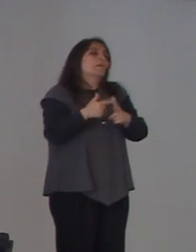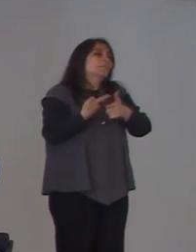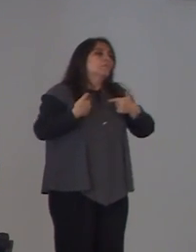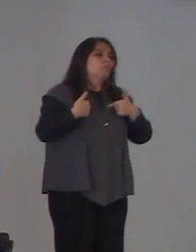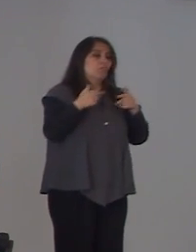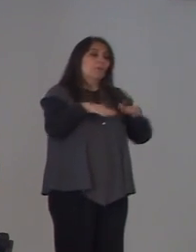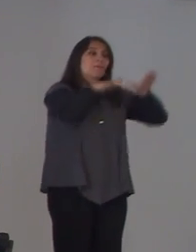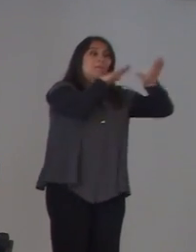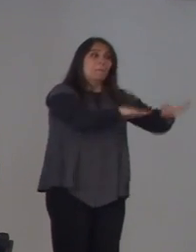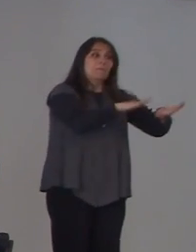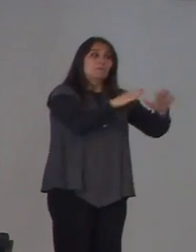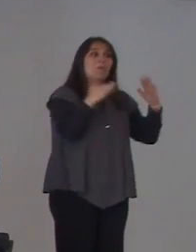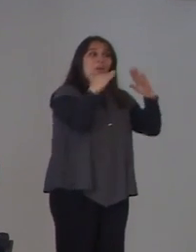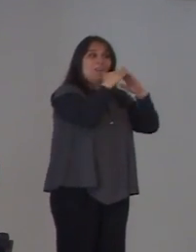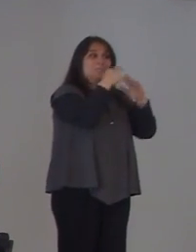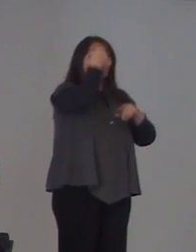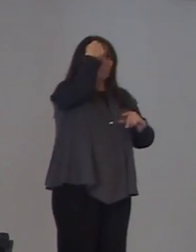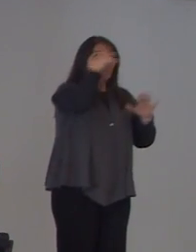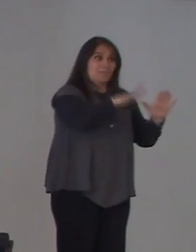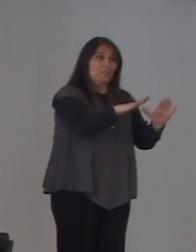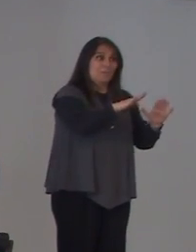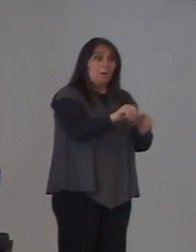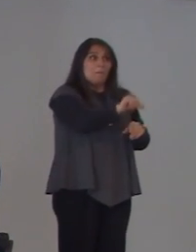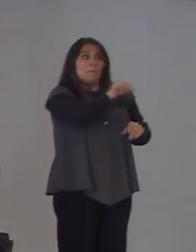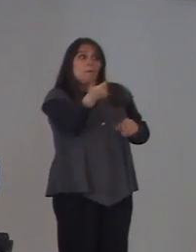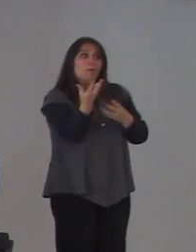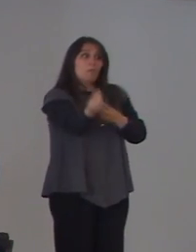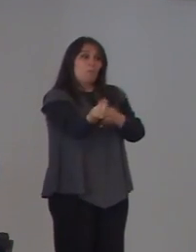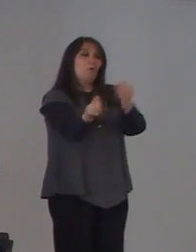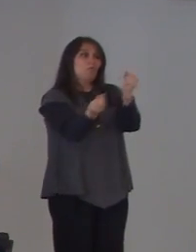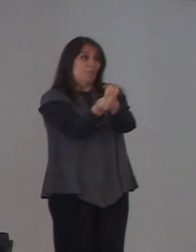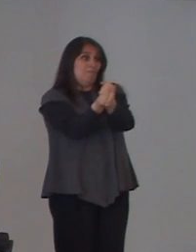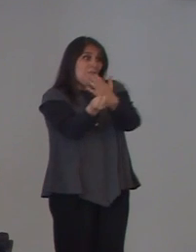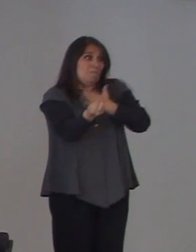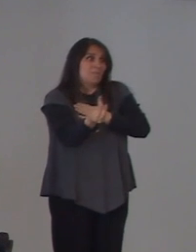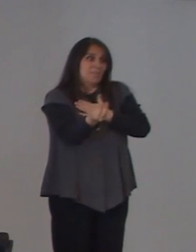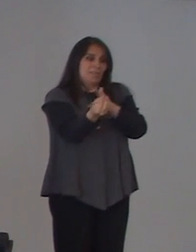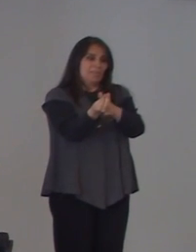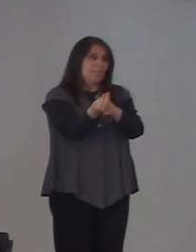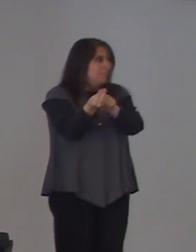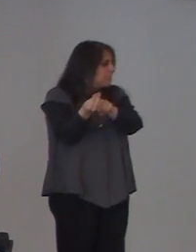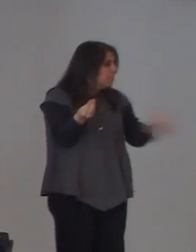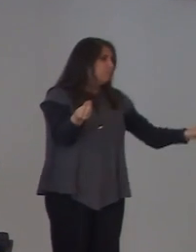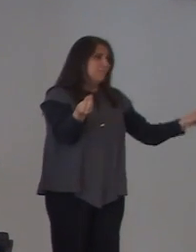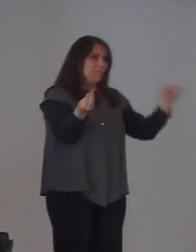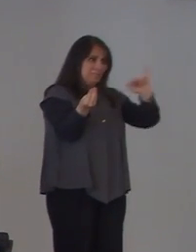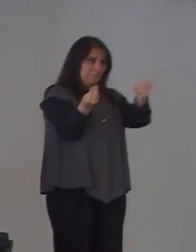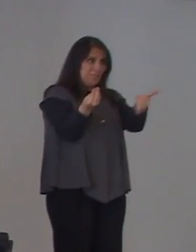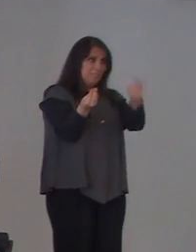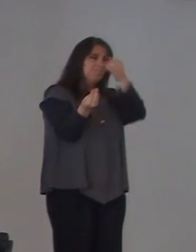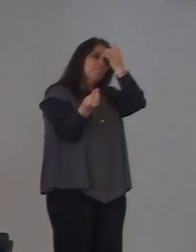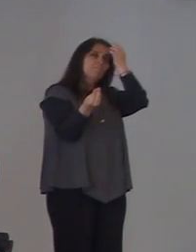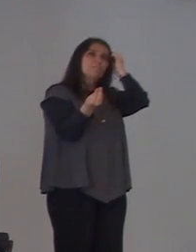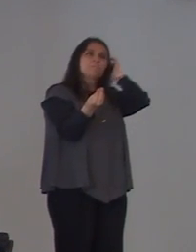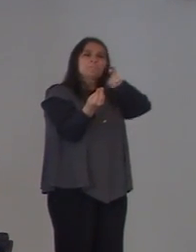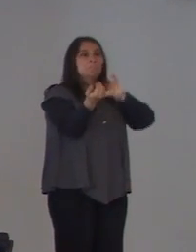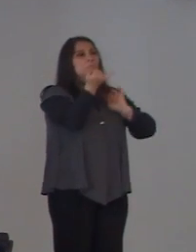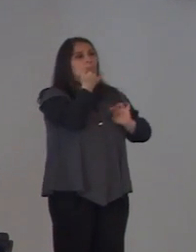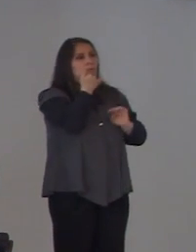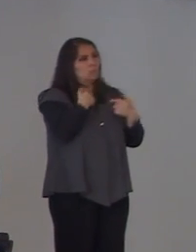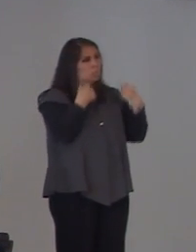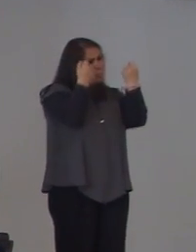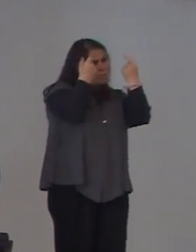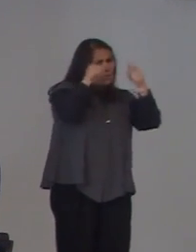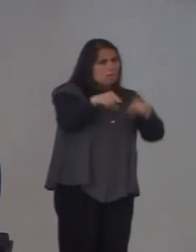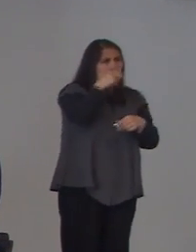representando. Y pues eso a uno lo lleva como a comprender lo que decían ahorita, de que pues niño es